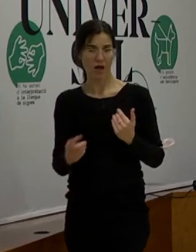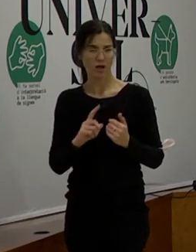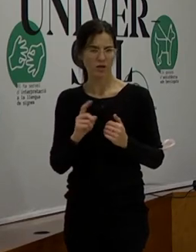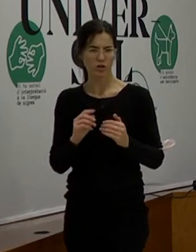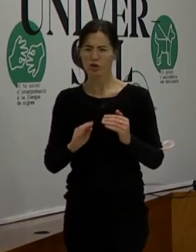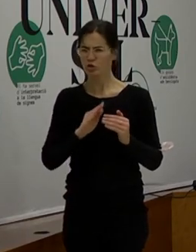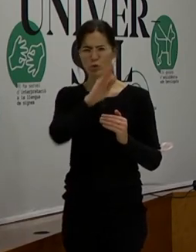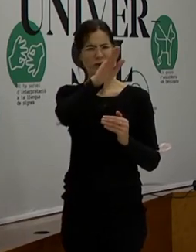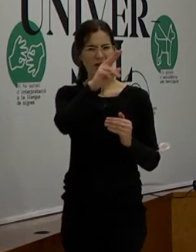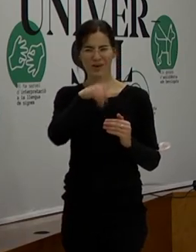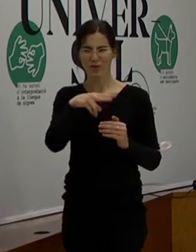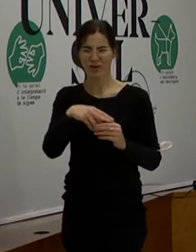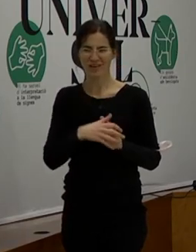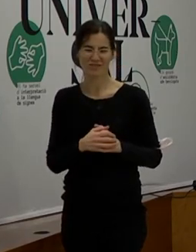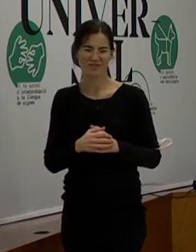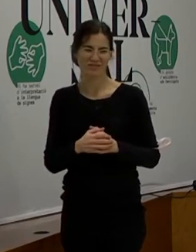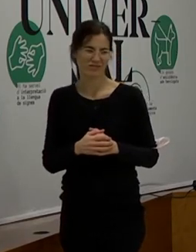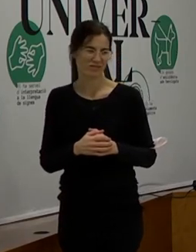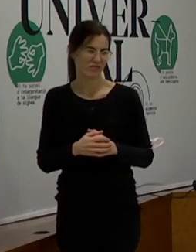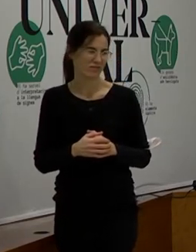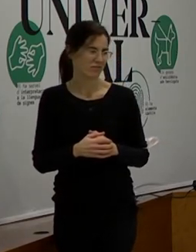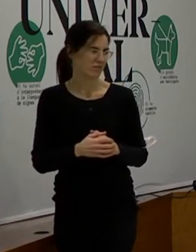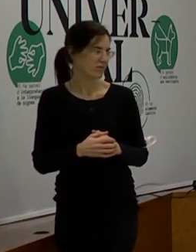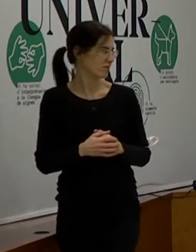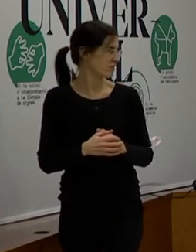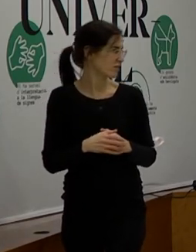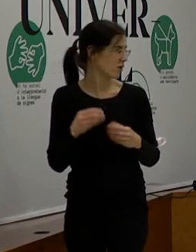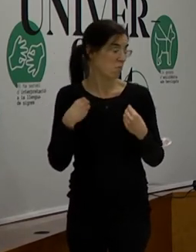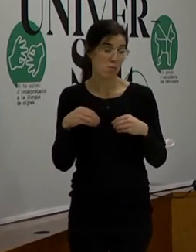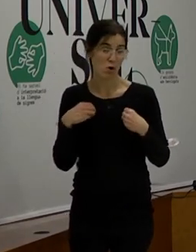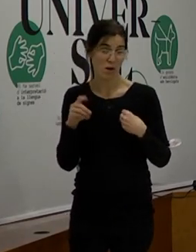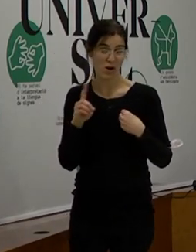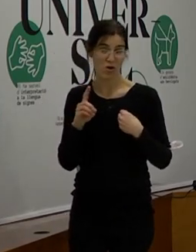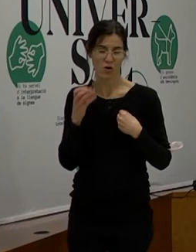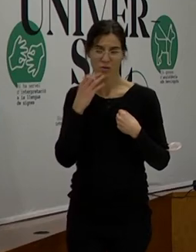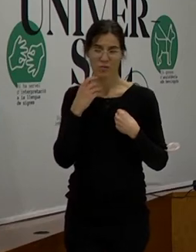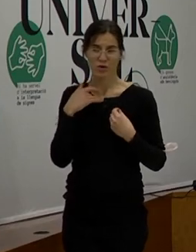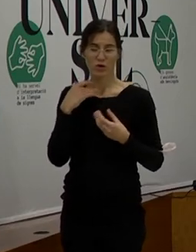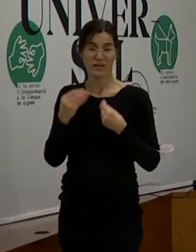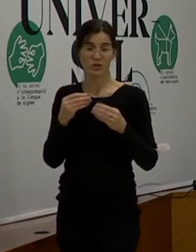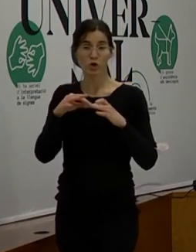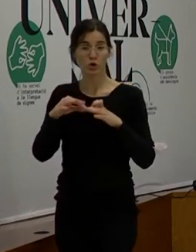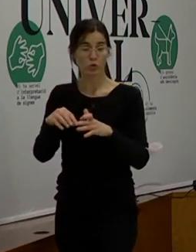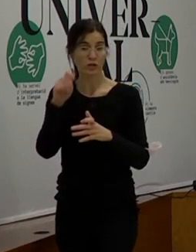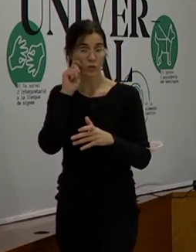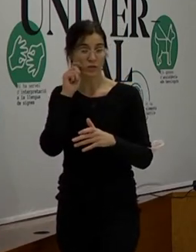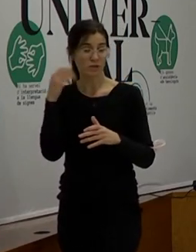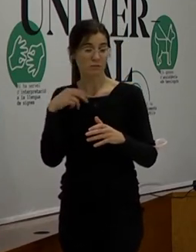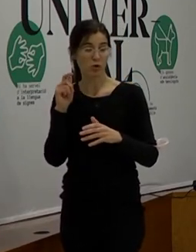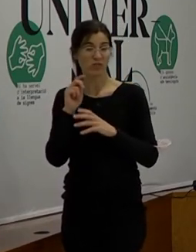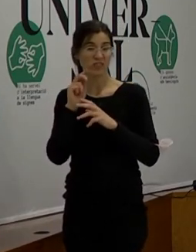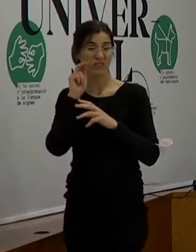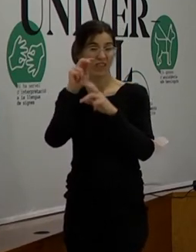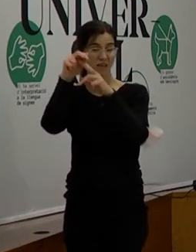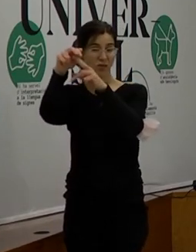Nunca de subida, ¿vale? No és cap broma. O sigui, jo he fet rutes turístiques a Barcelona, al Tibidabo, i queden